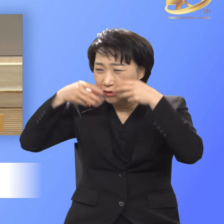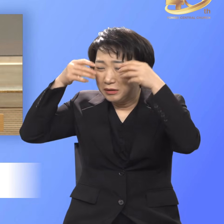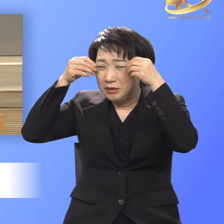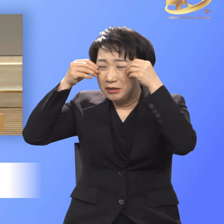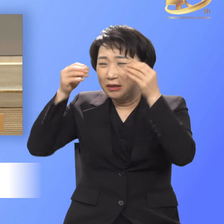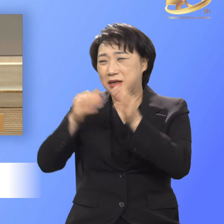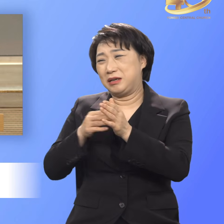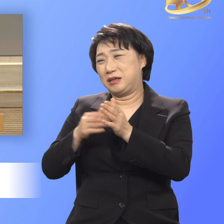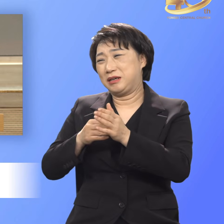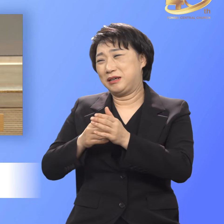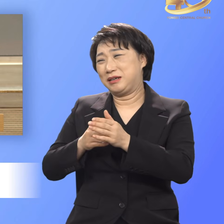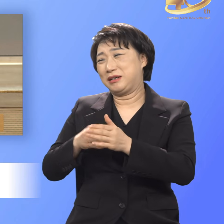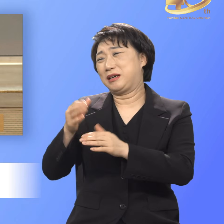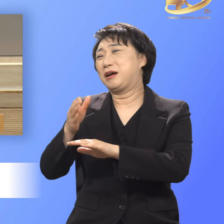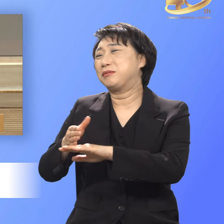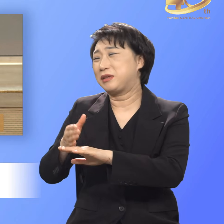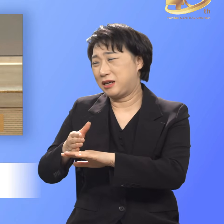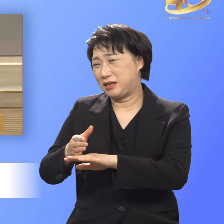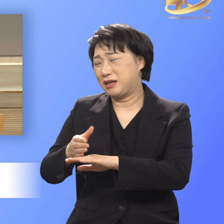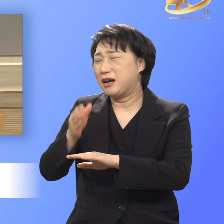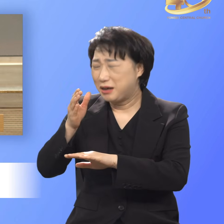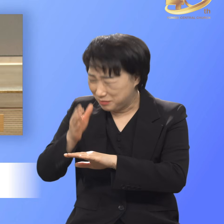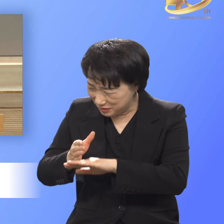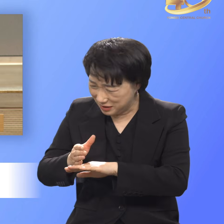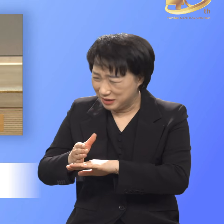감사한 거야. 감사.